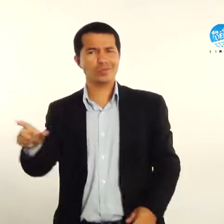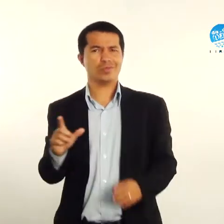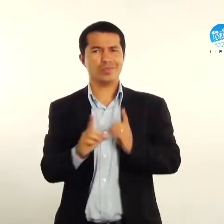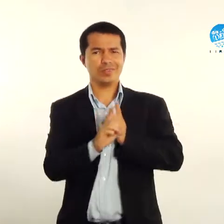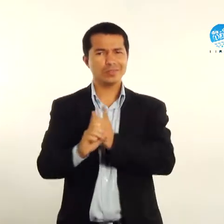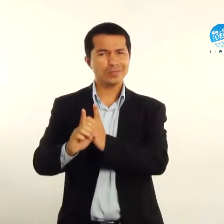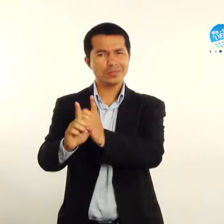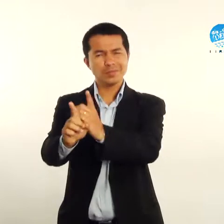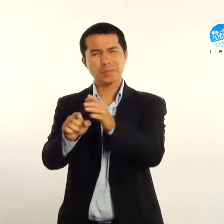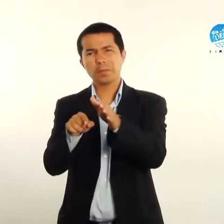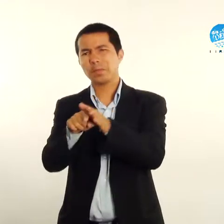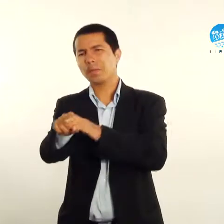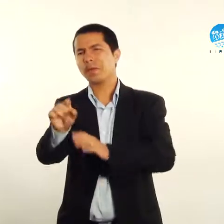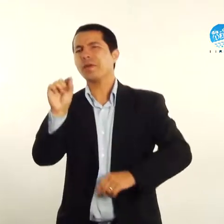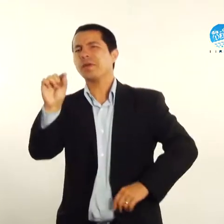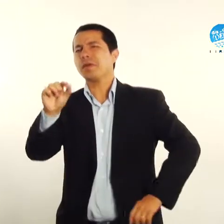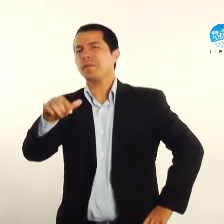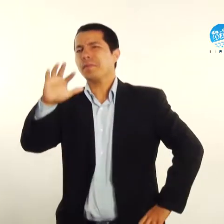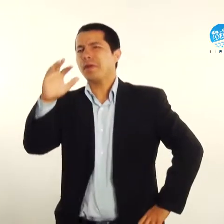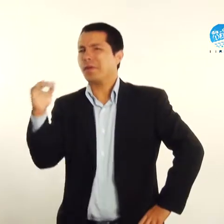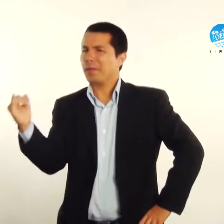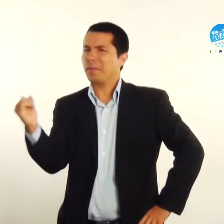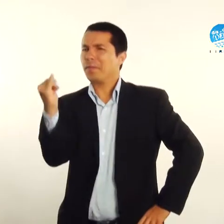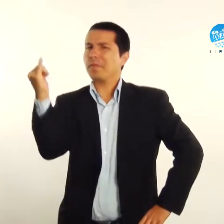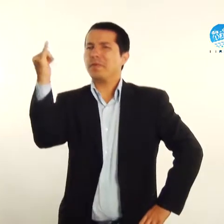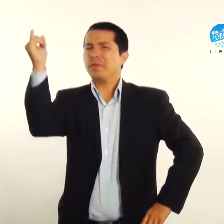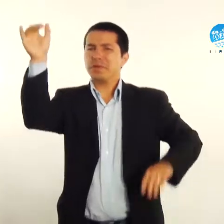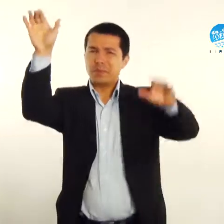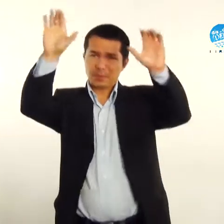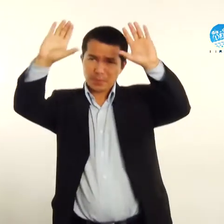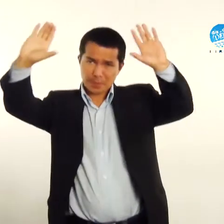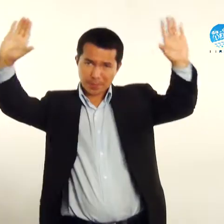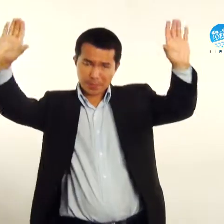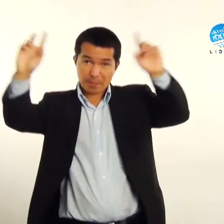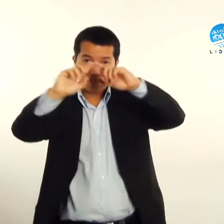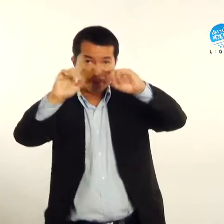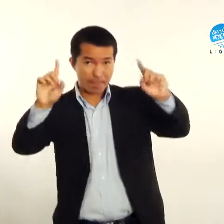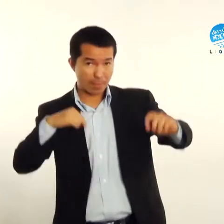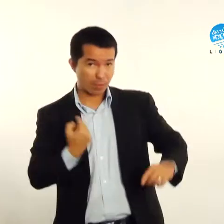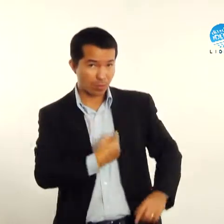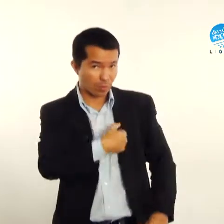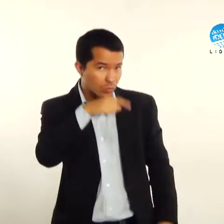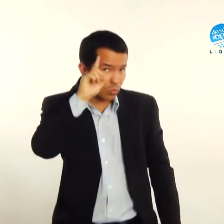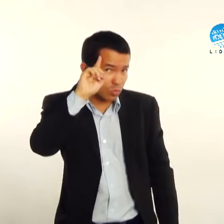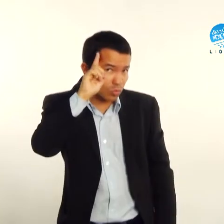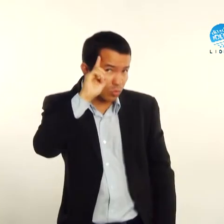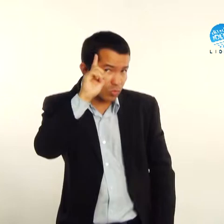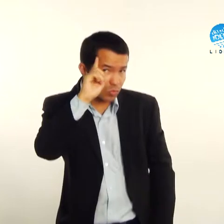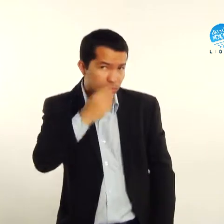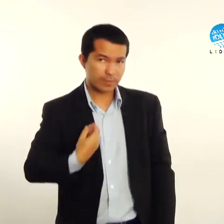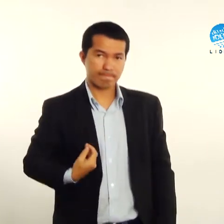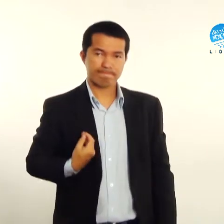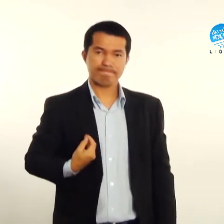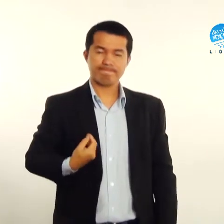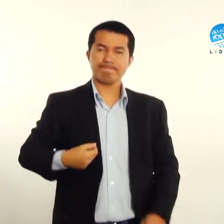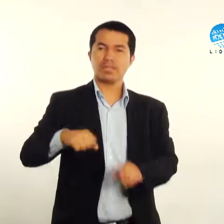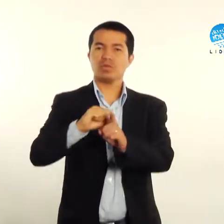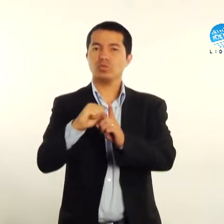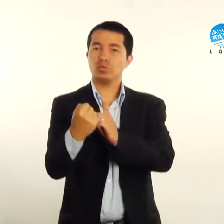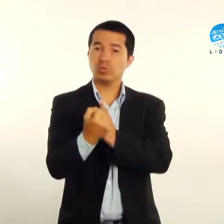é o maior? E na vida a gente vai aprendendo, no dia a dia da vida, na sociedade em que